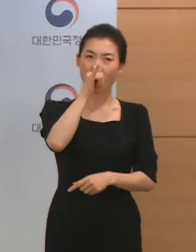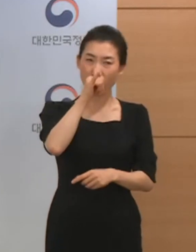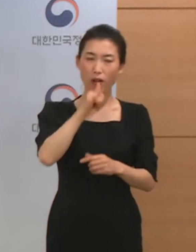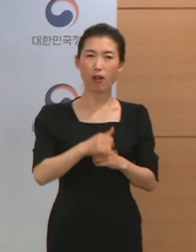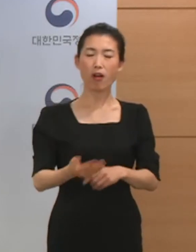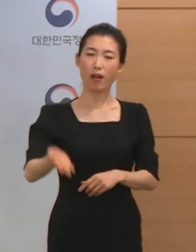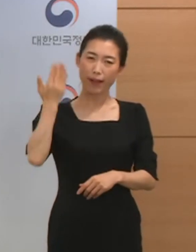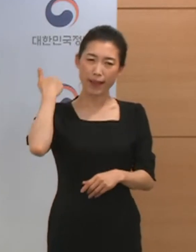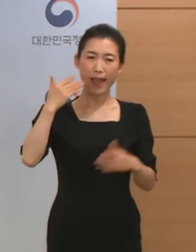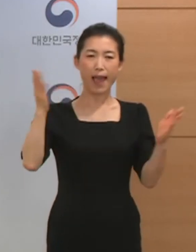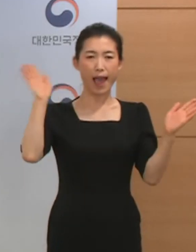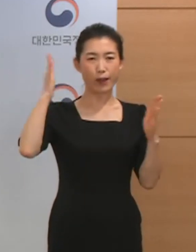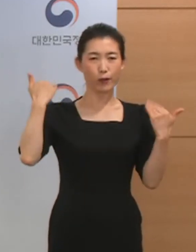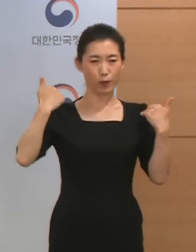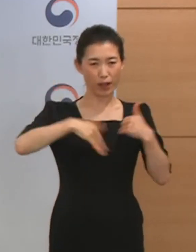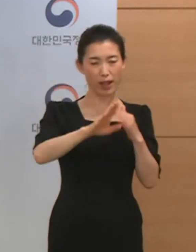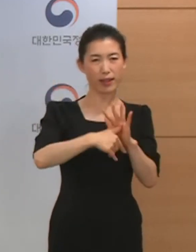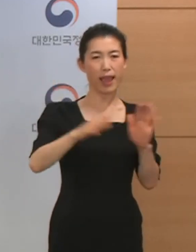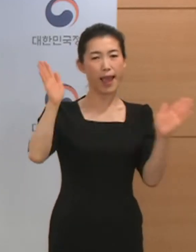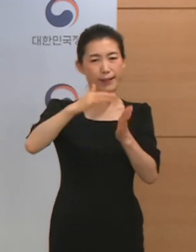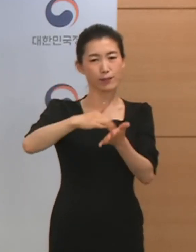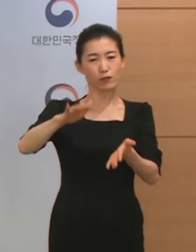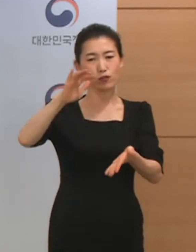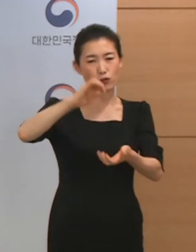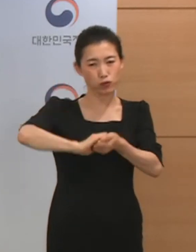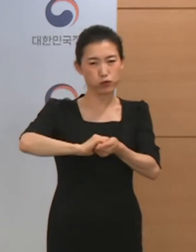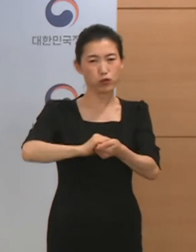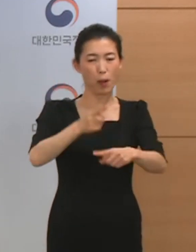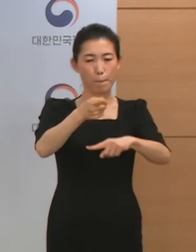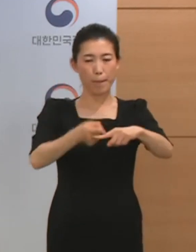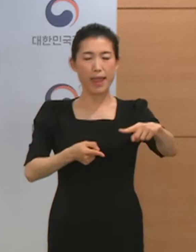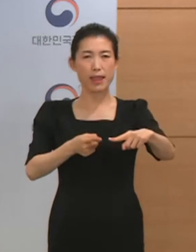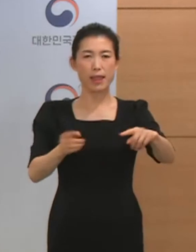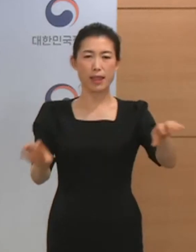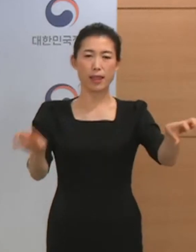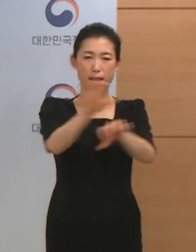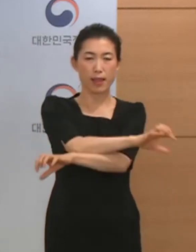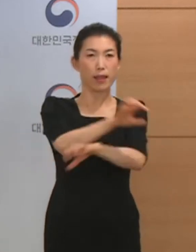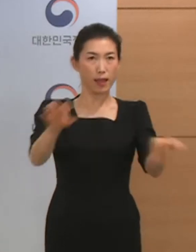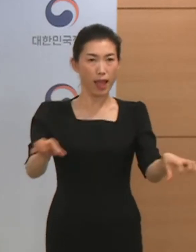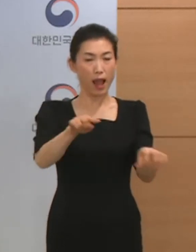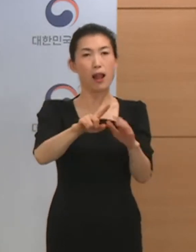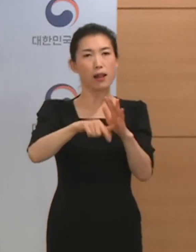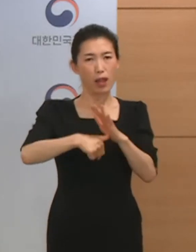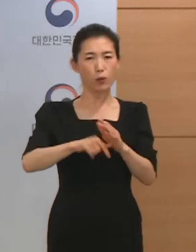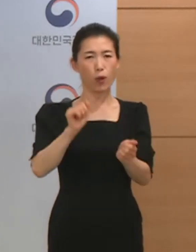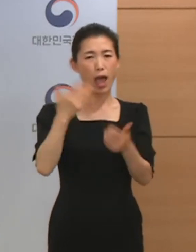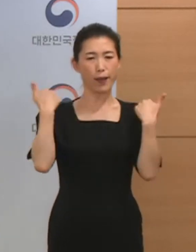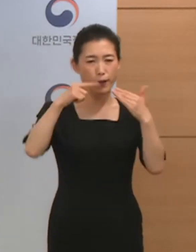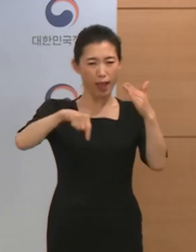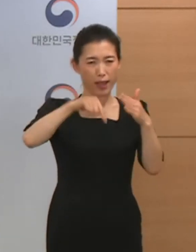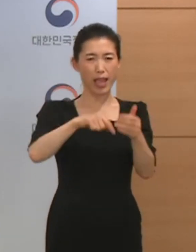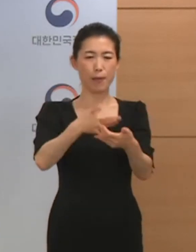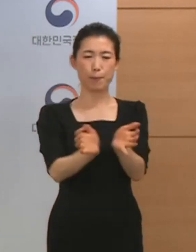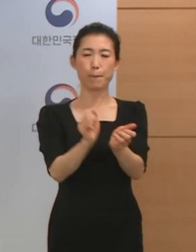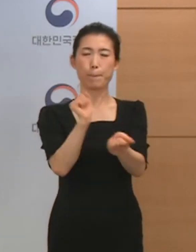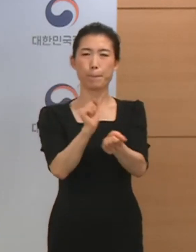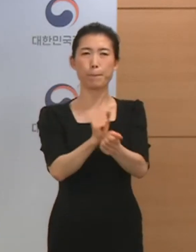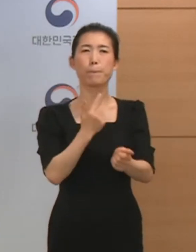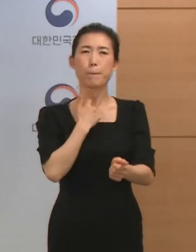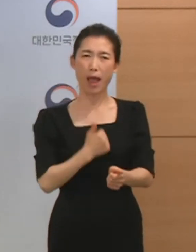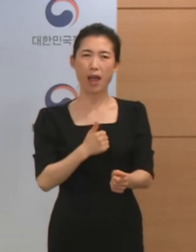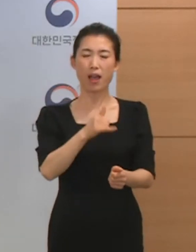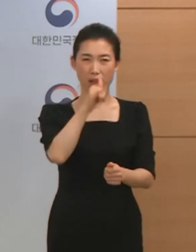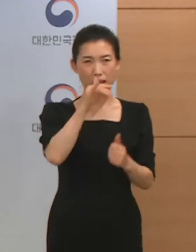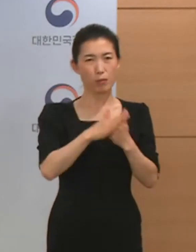두고 등교 수업을 재개했을 때도 학교 관련 집단 감염이 적지 않았습니다. 예방접종